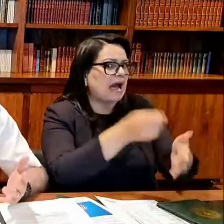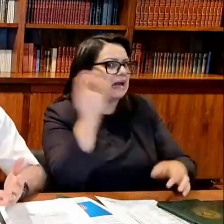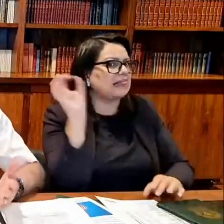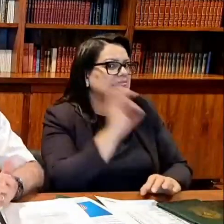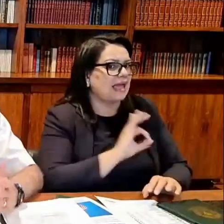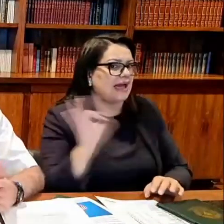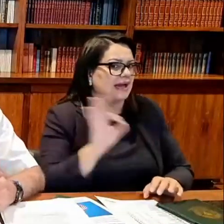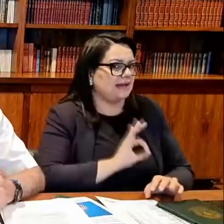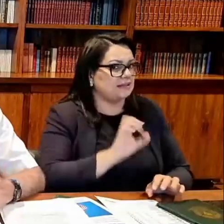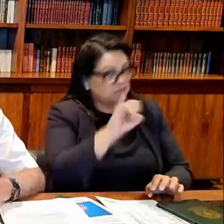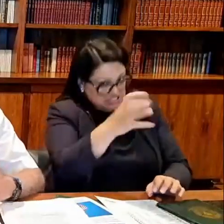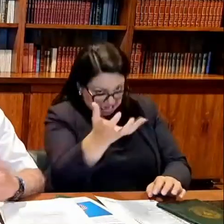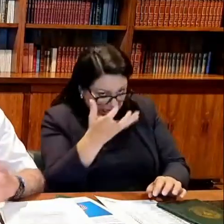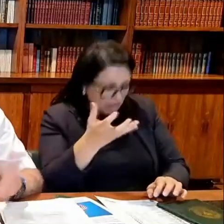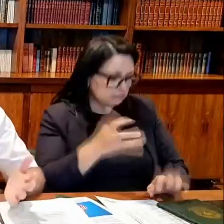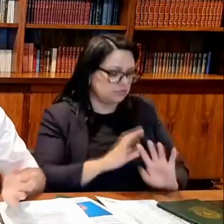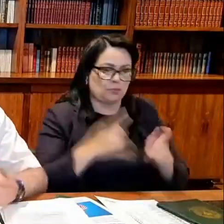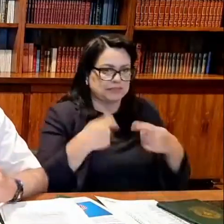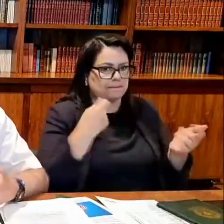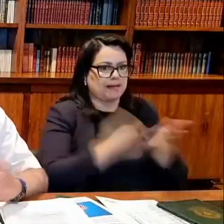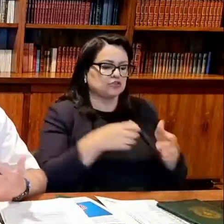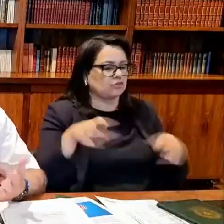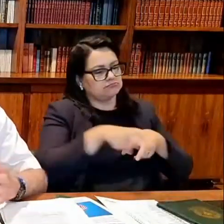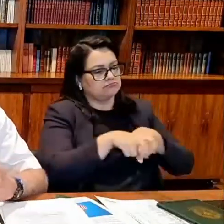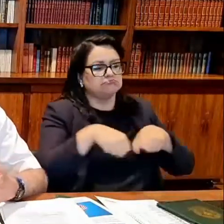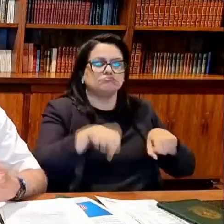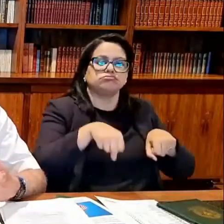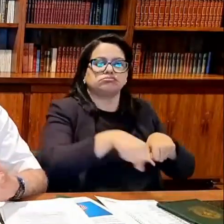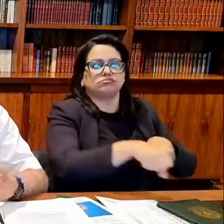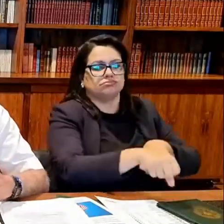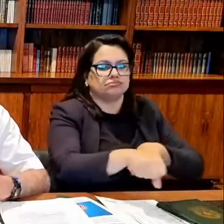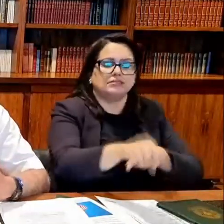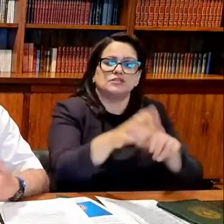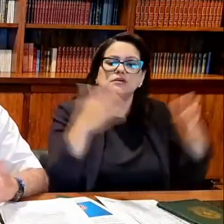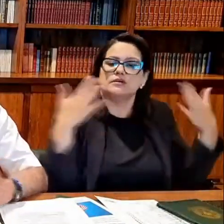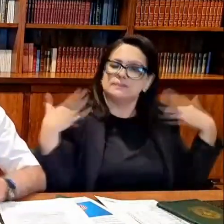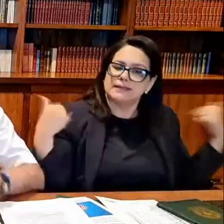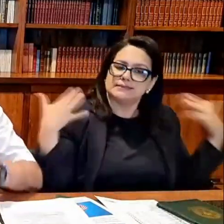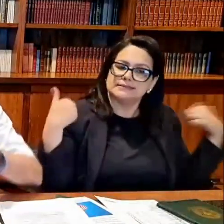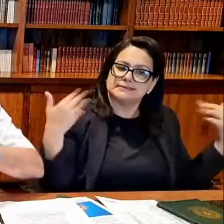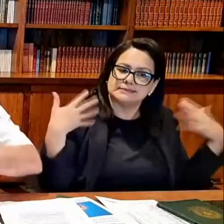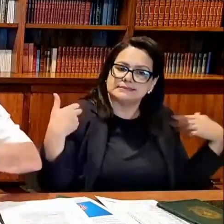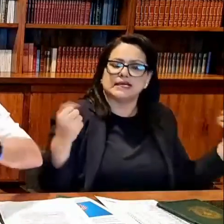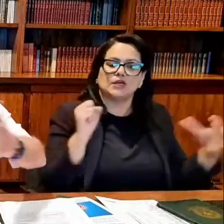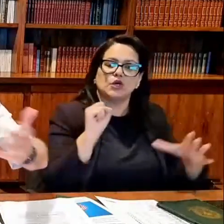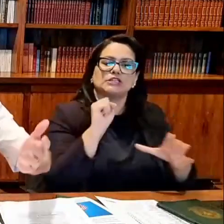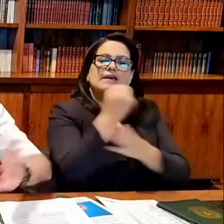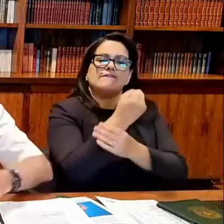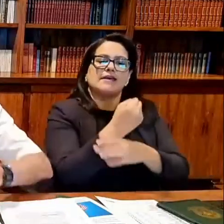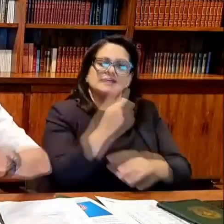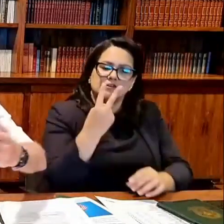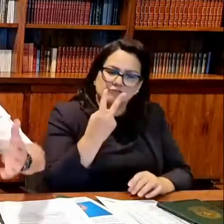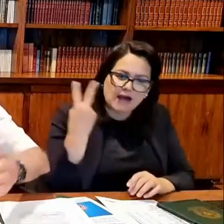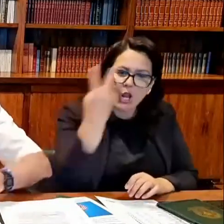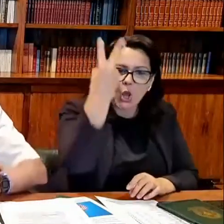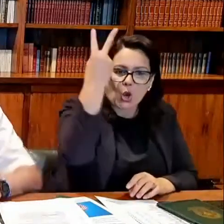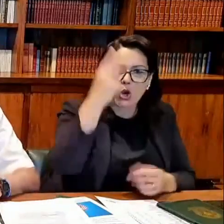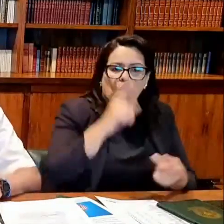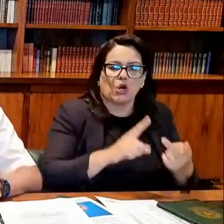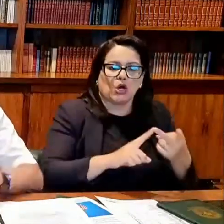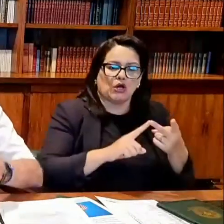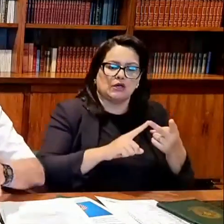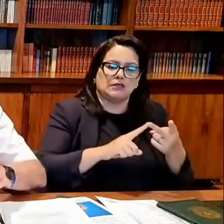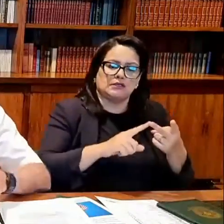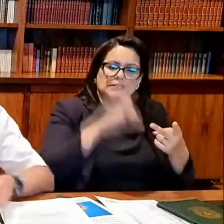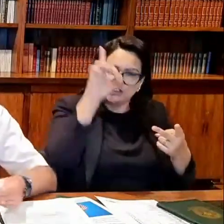pelo YouTube por supostas acusações contra a disputa presidencial de 2018, Bolsonaro voltou a criticar